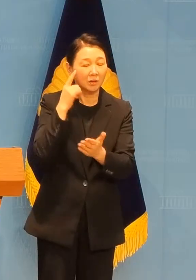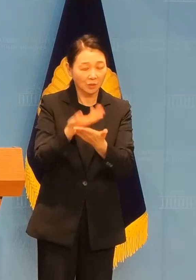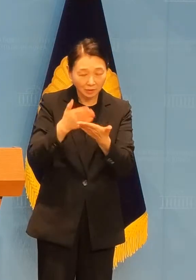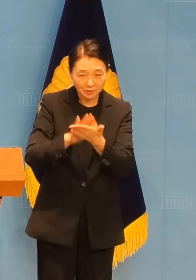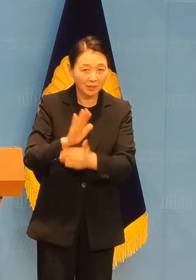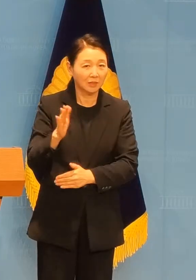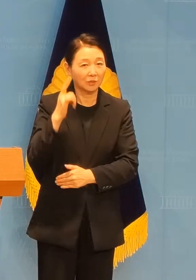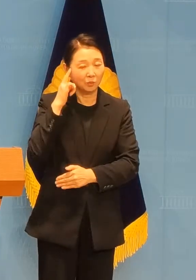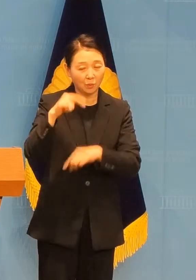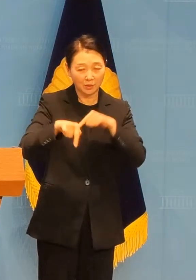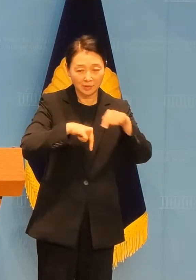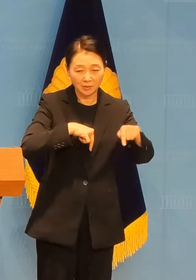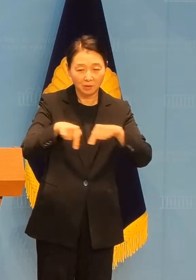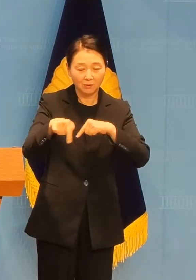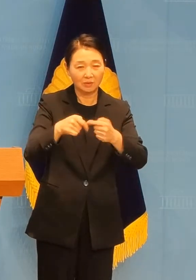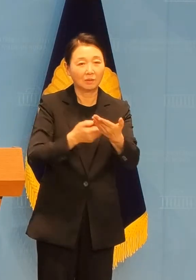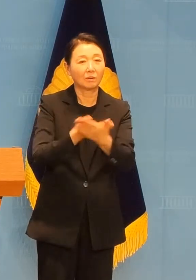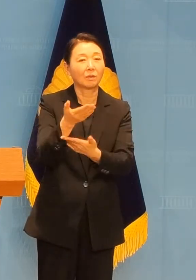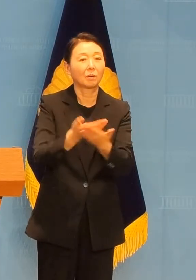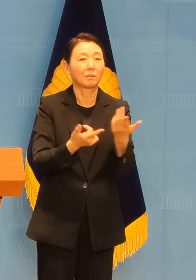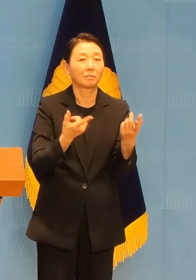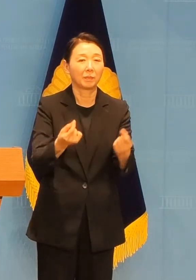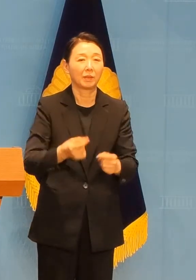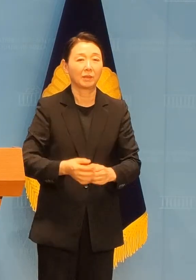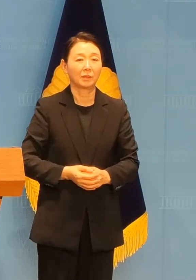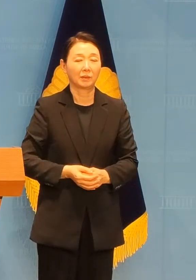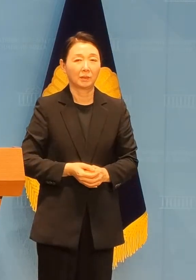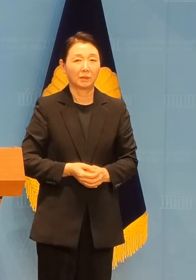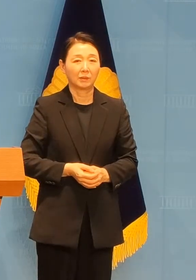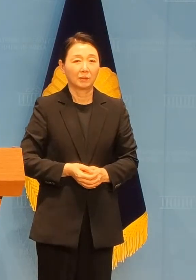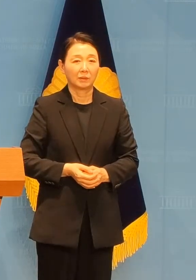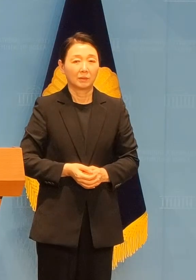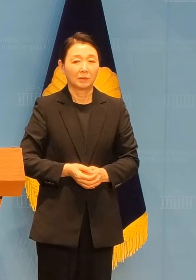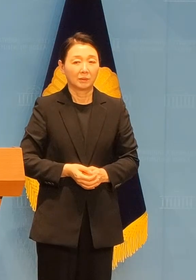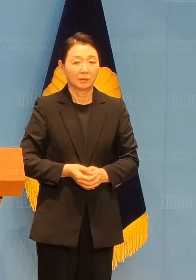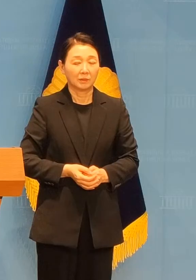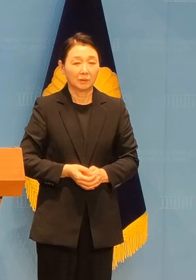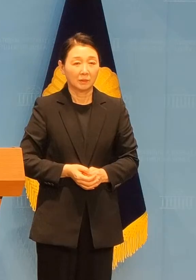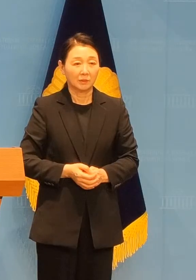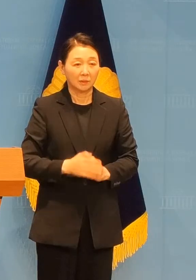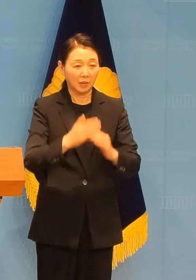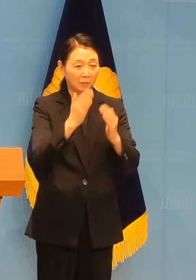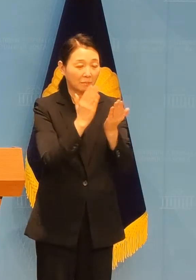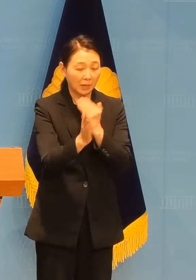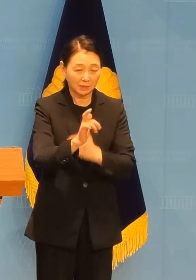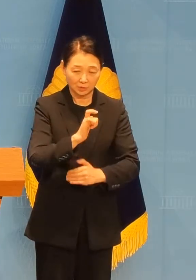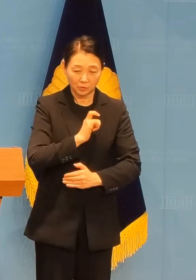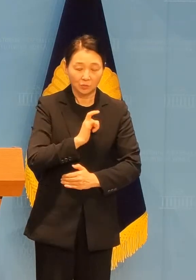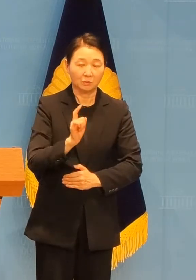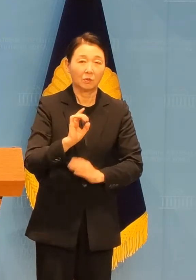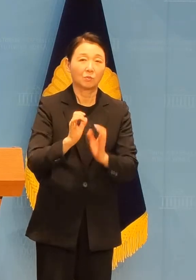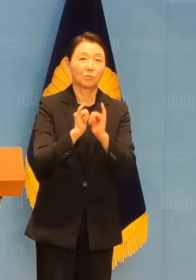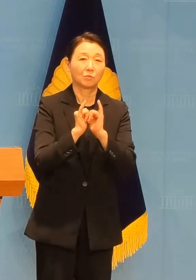아니라 정치적 거래에 가깝습니다. 실제로 이러한 모순에 대한 의구심은 국민의힘